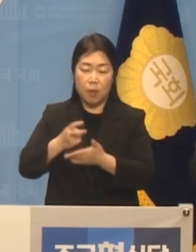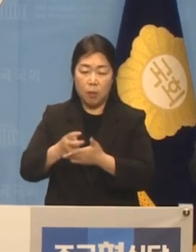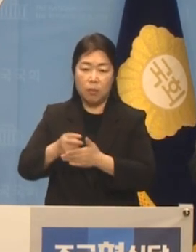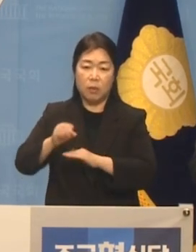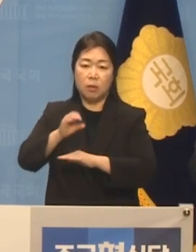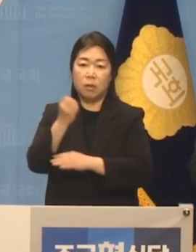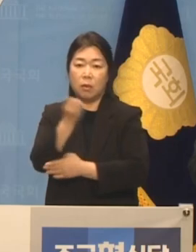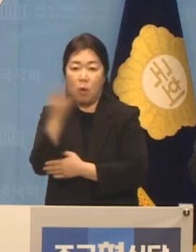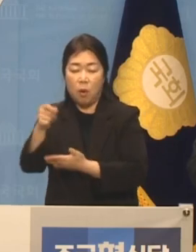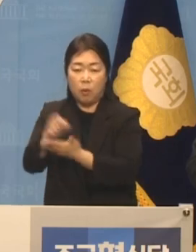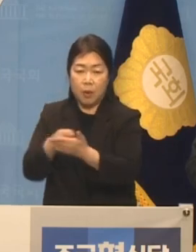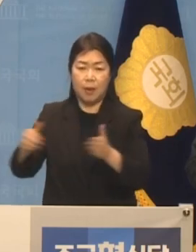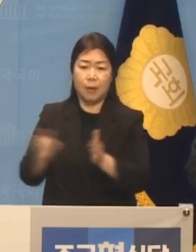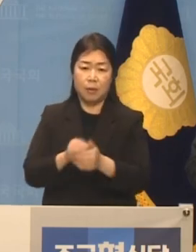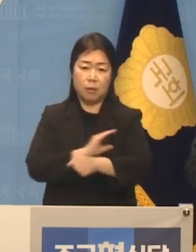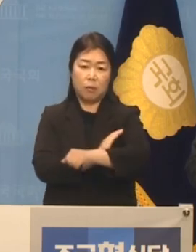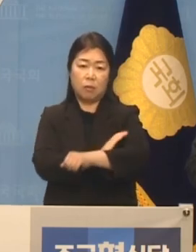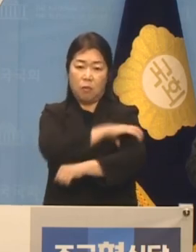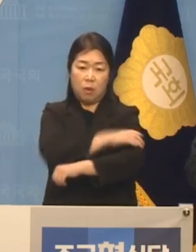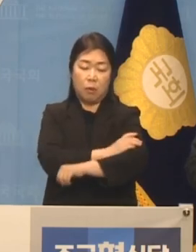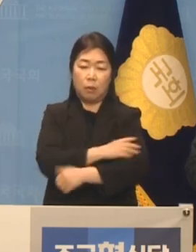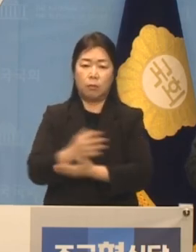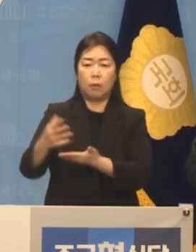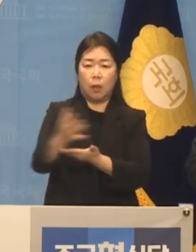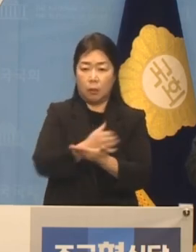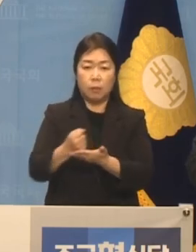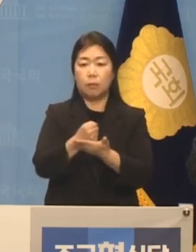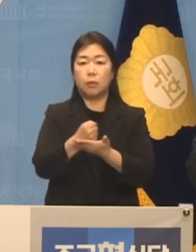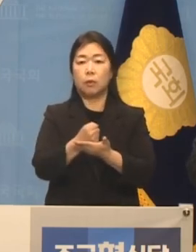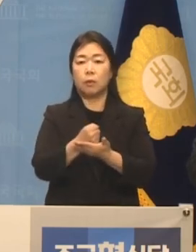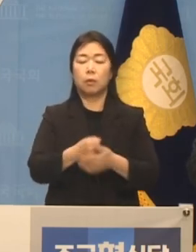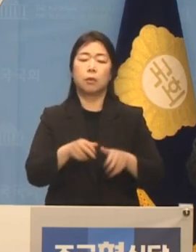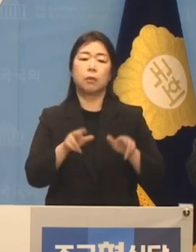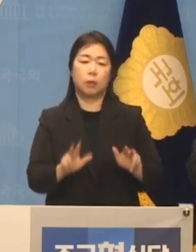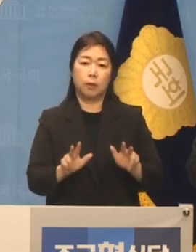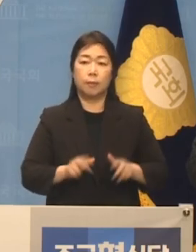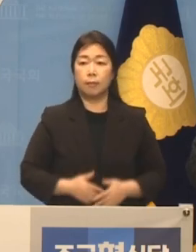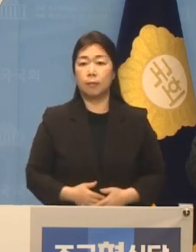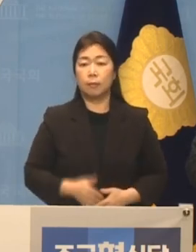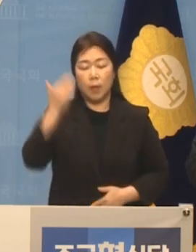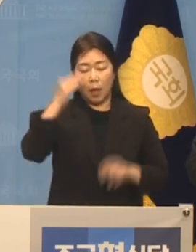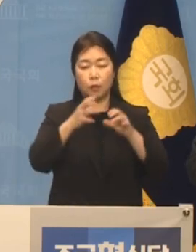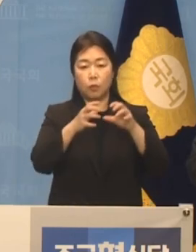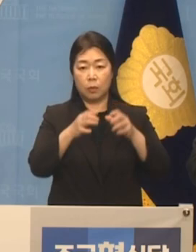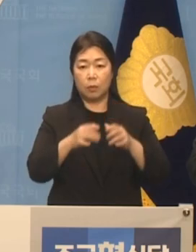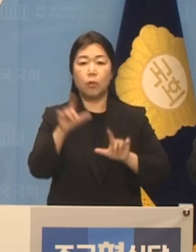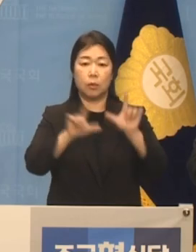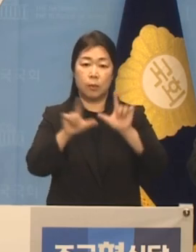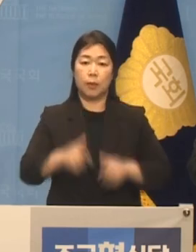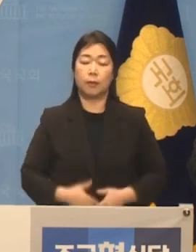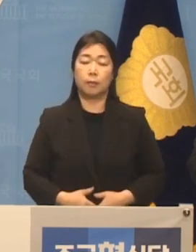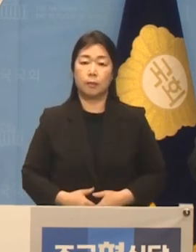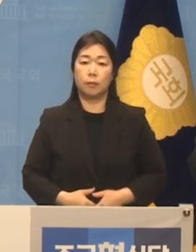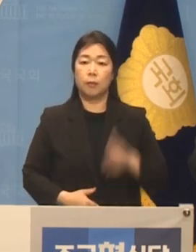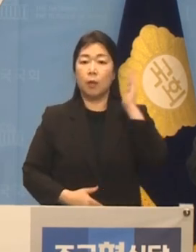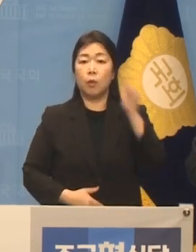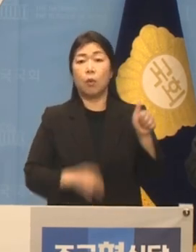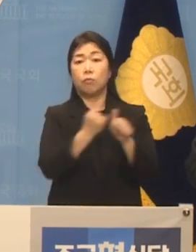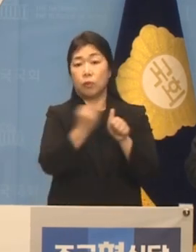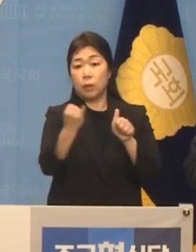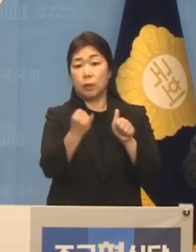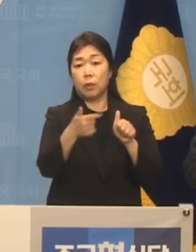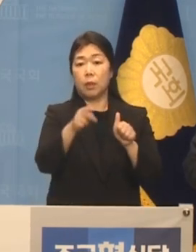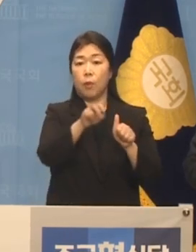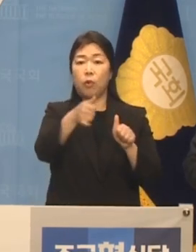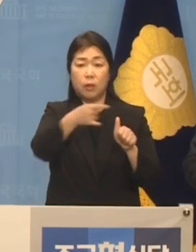언론 권력까지 쥐고 있는 것이 대한민국의 현실입니다. 대통령의 부인 김건희 씨 일가는 대통령 권력을